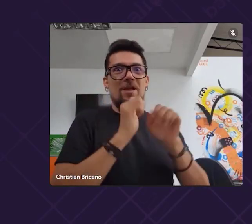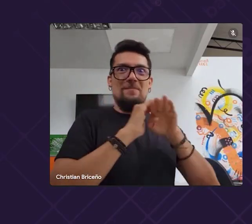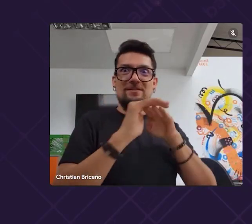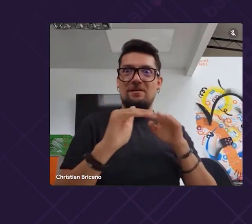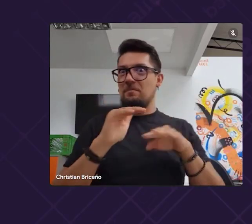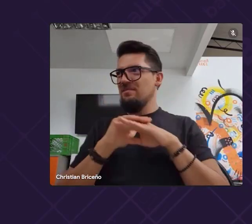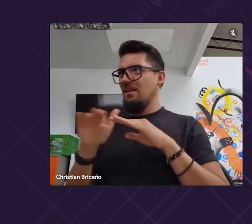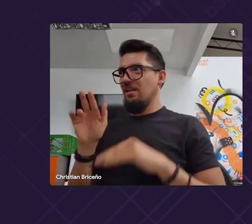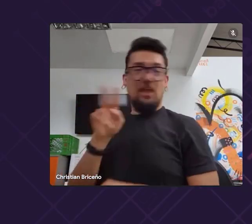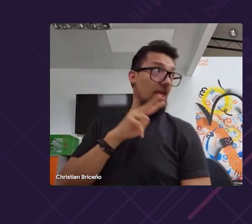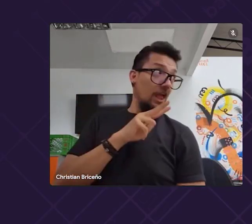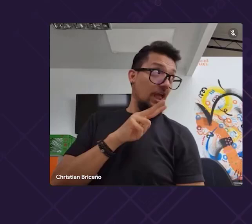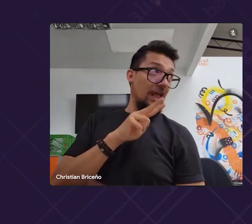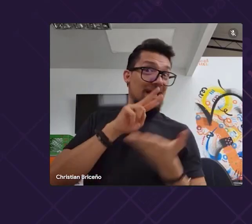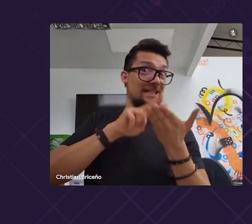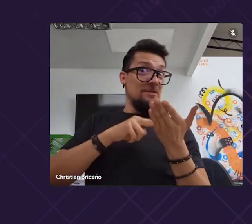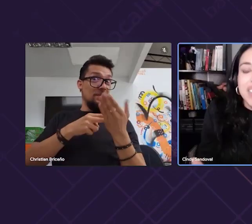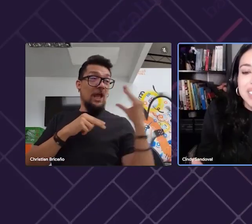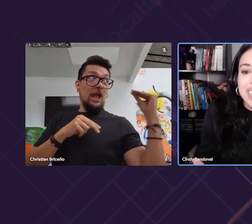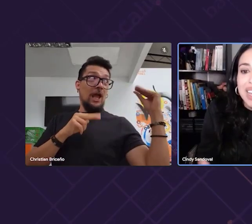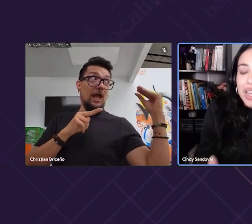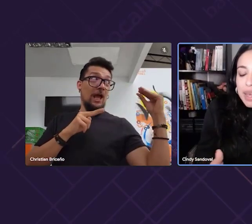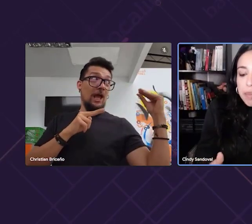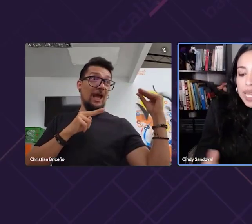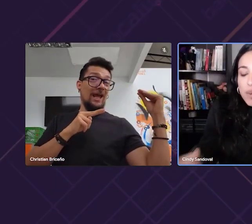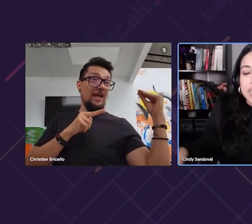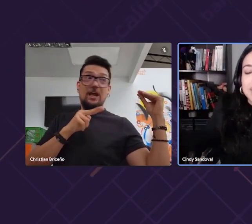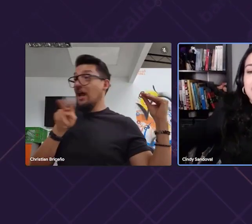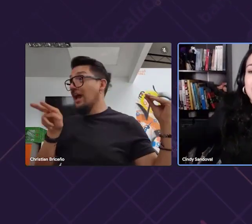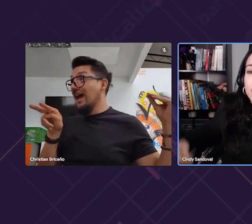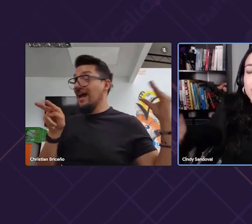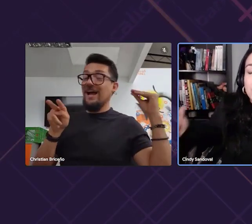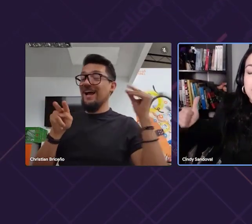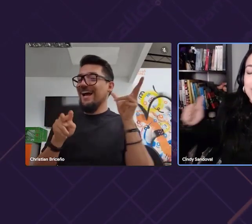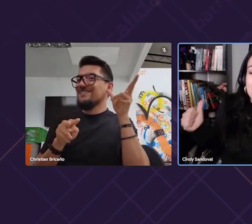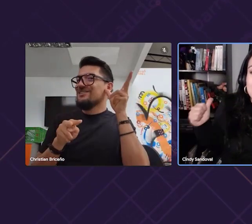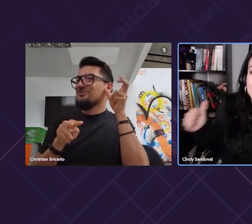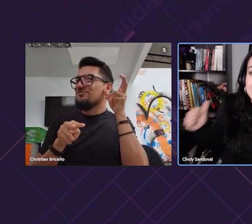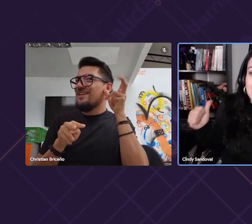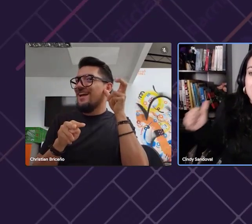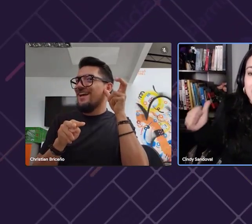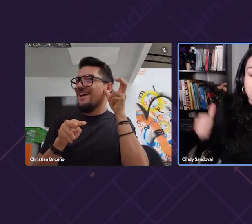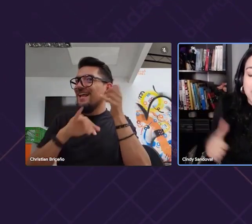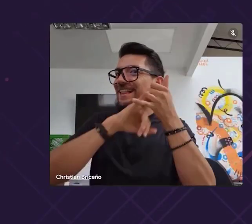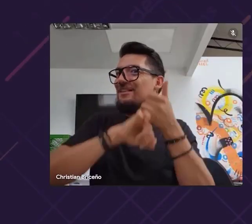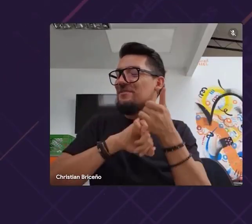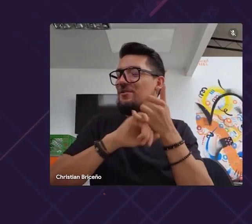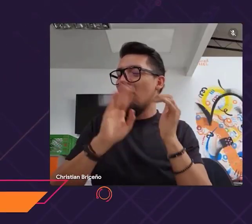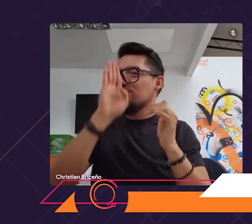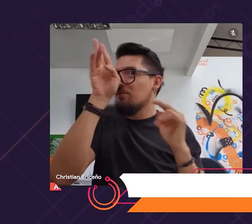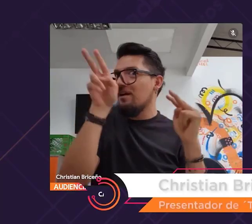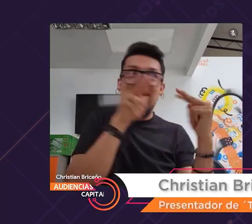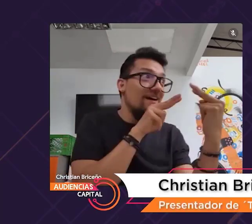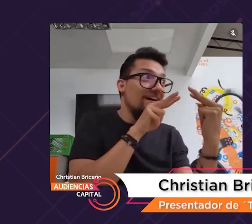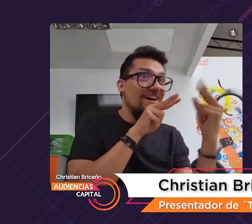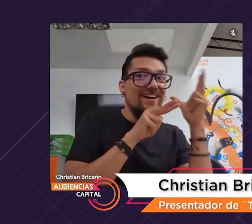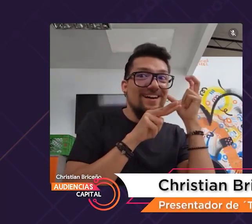presentando, es una persona sorda que está guiando toda la entrevista, pero me está hablando una persona detrás del intérprete y él me